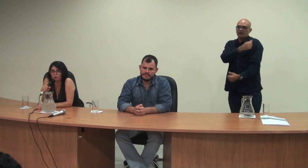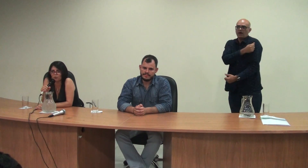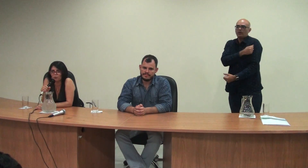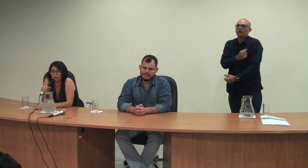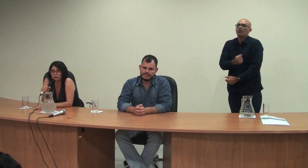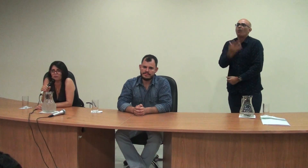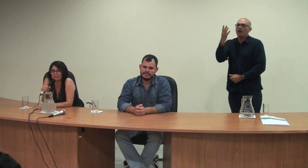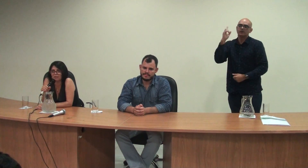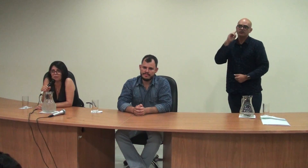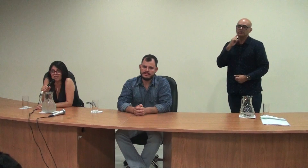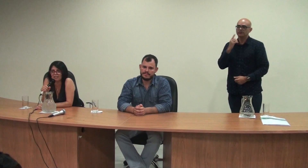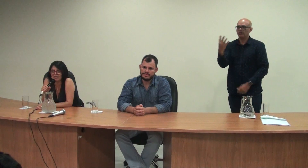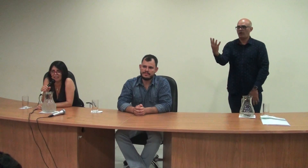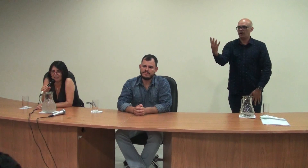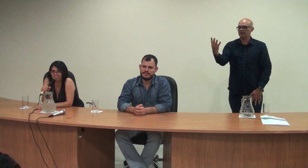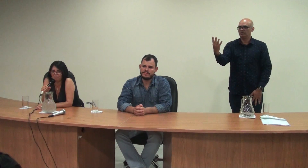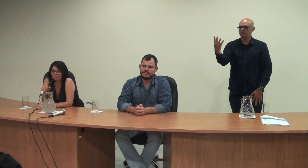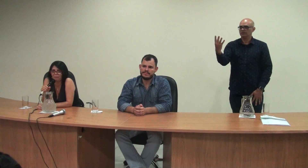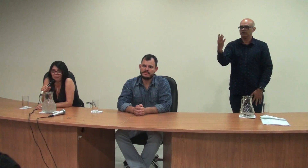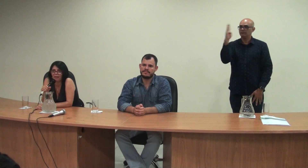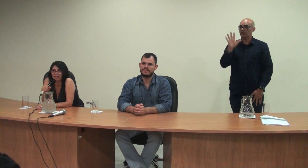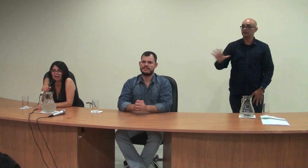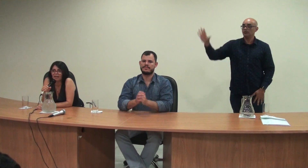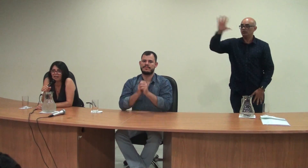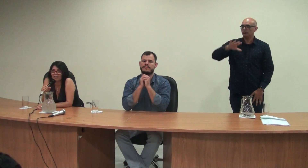4 alunos surdos fazendo medicina.